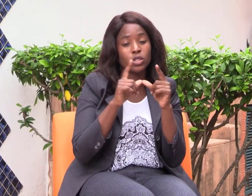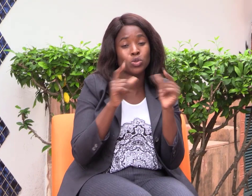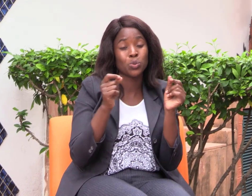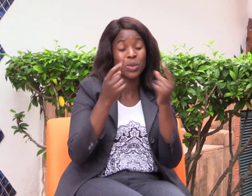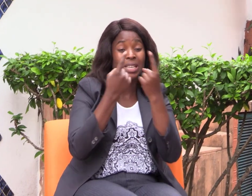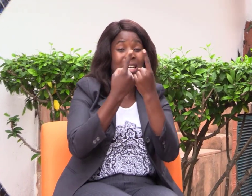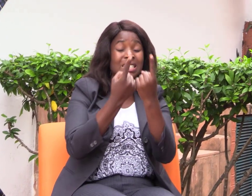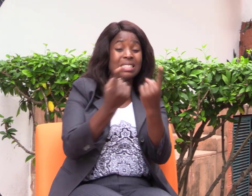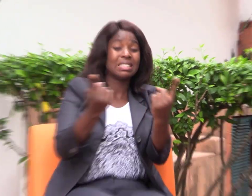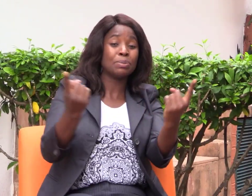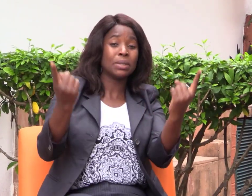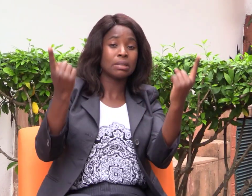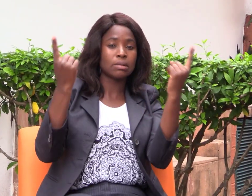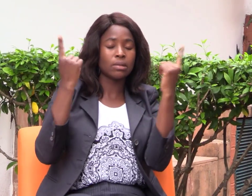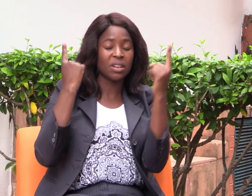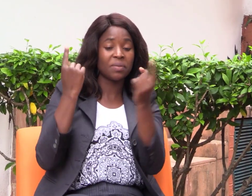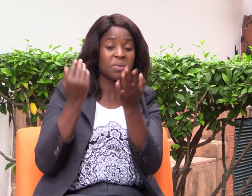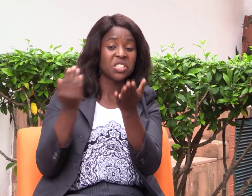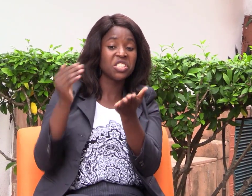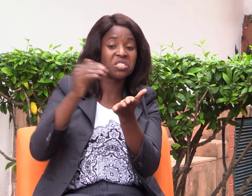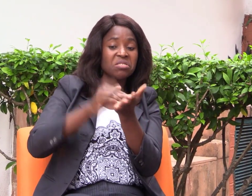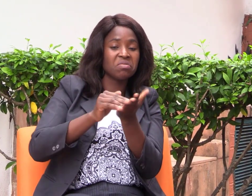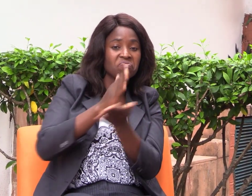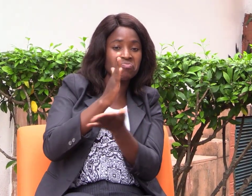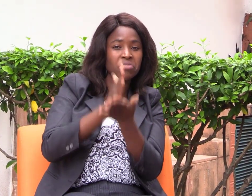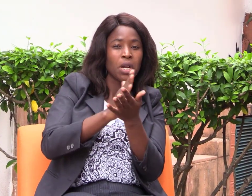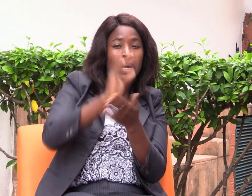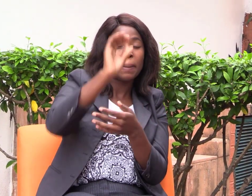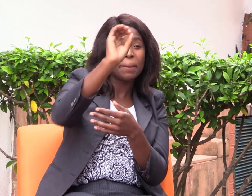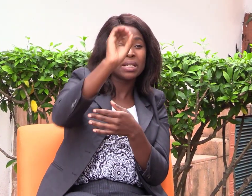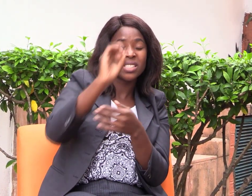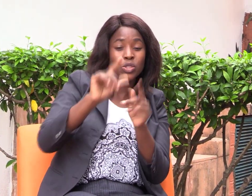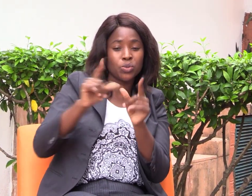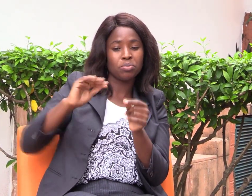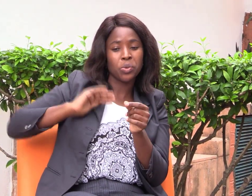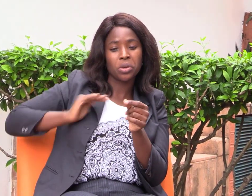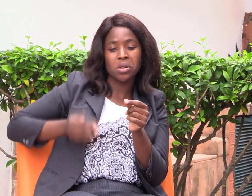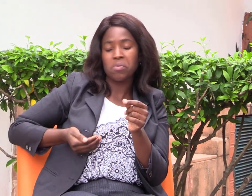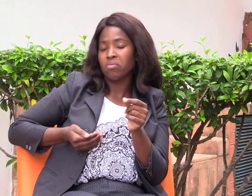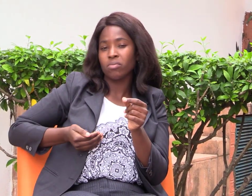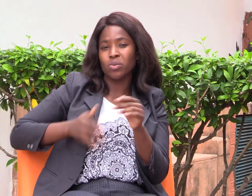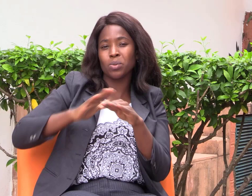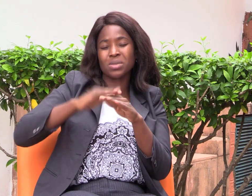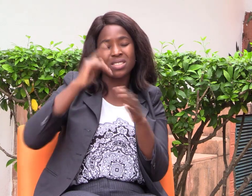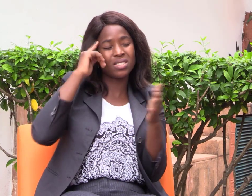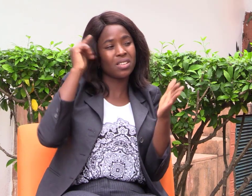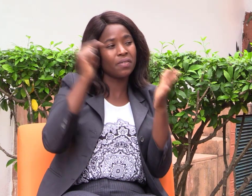Bom, aqui em Moçambique, para falar do ensino superior, as percentagens são